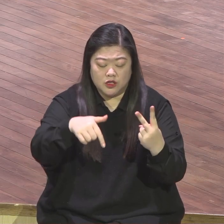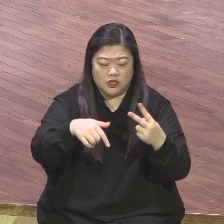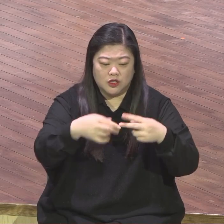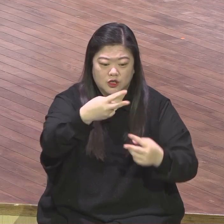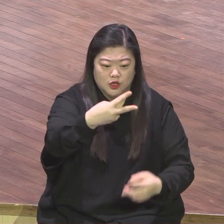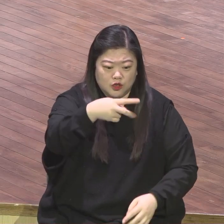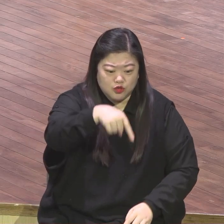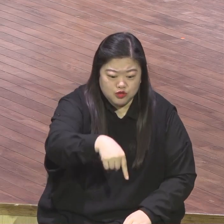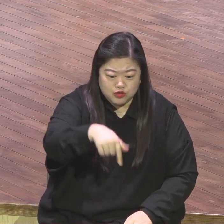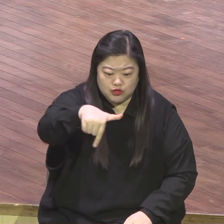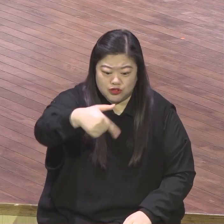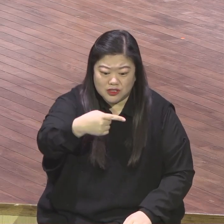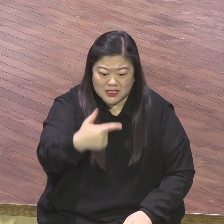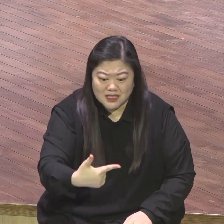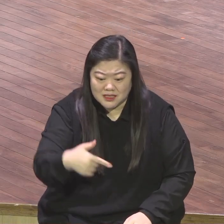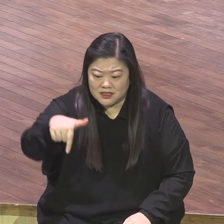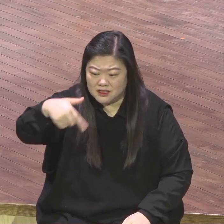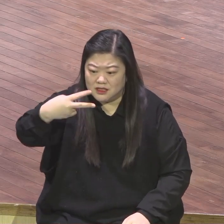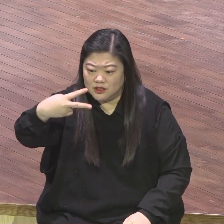충청도 저 강원도 저